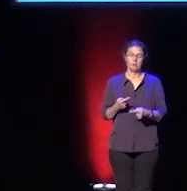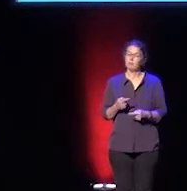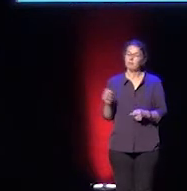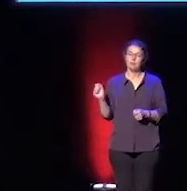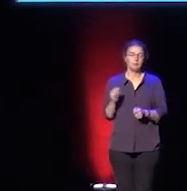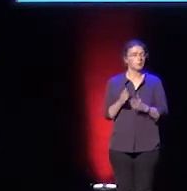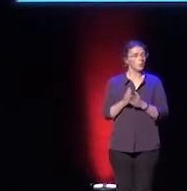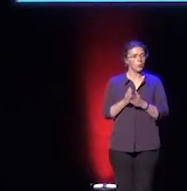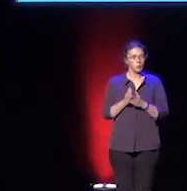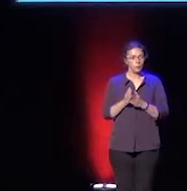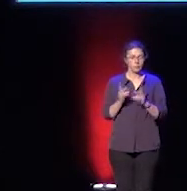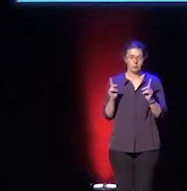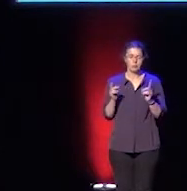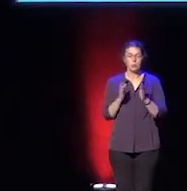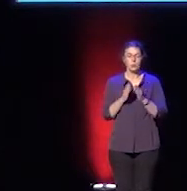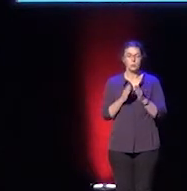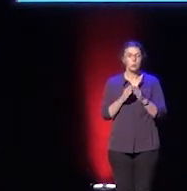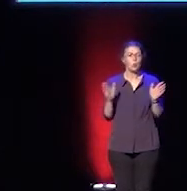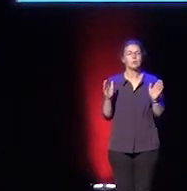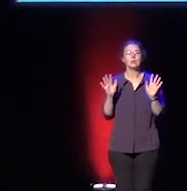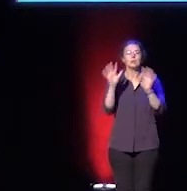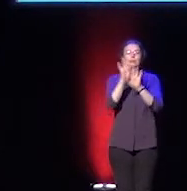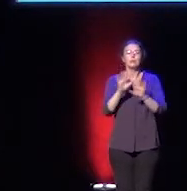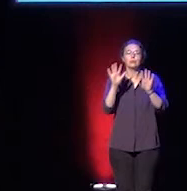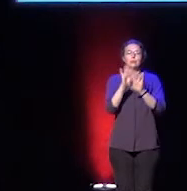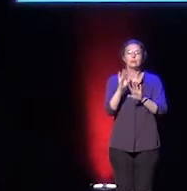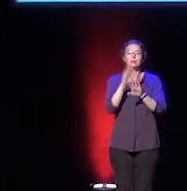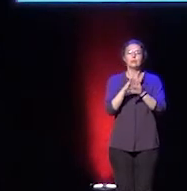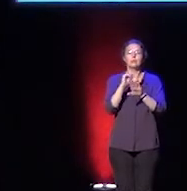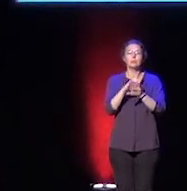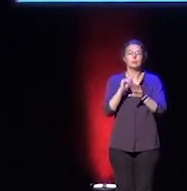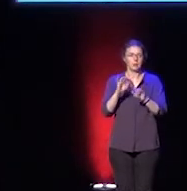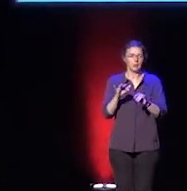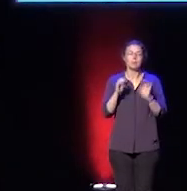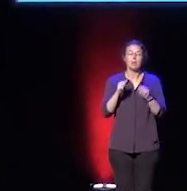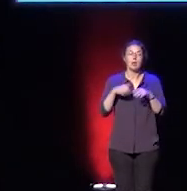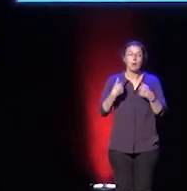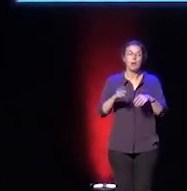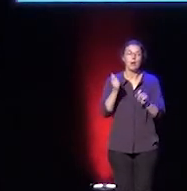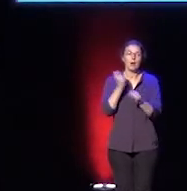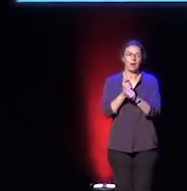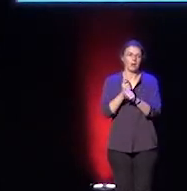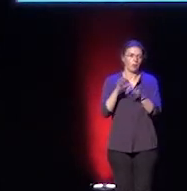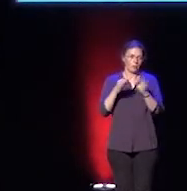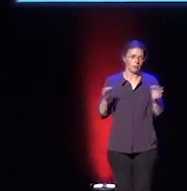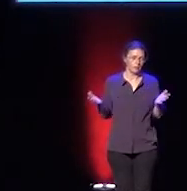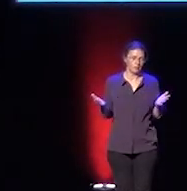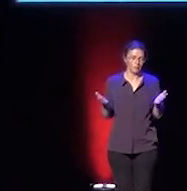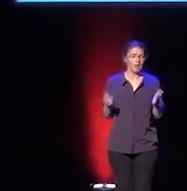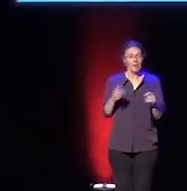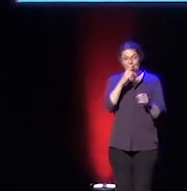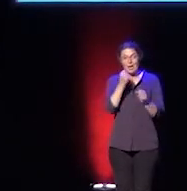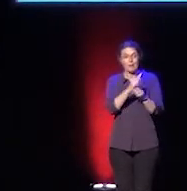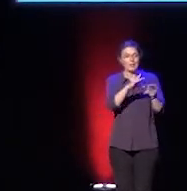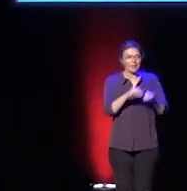grandioses, ich will es vorsichtig sagen, Täuschungsmanöver. Man könnte es auch viel härter sagen. Wenn Arbeitnehmerinnen und